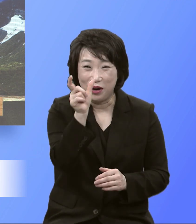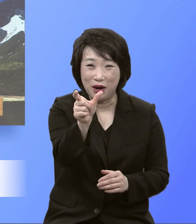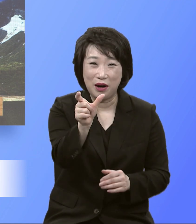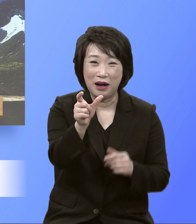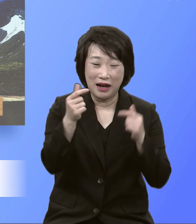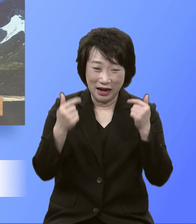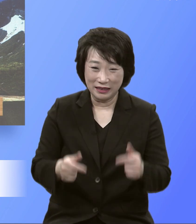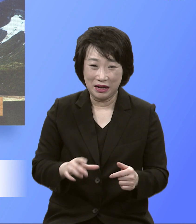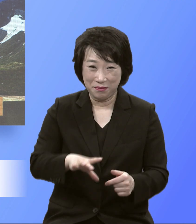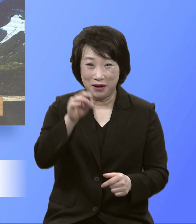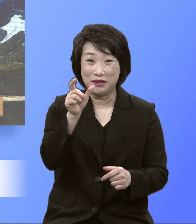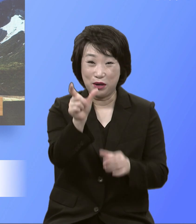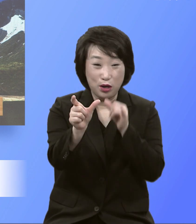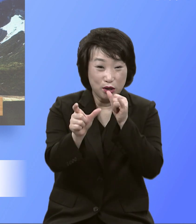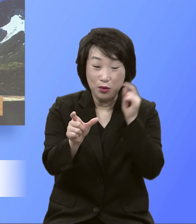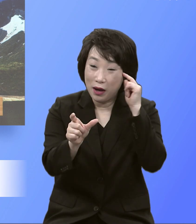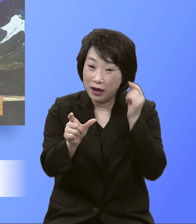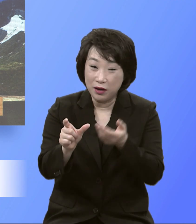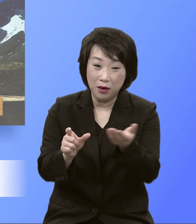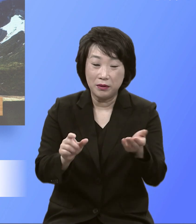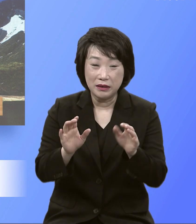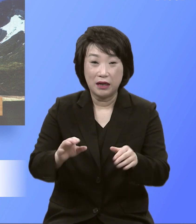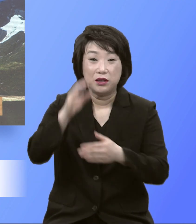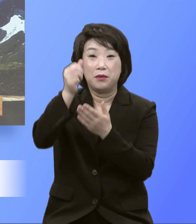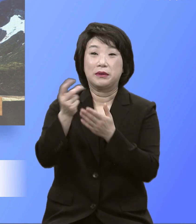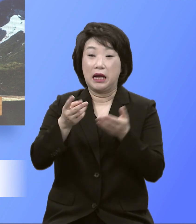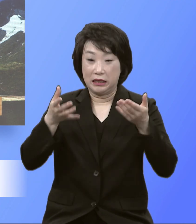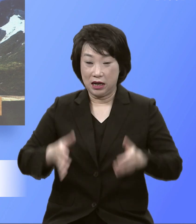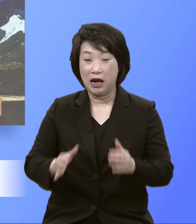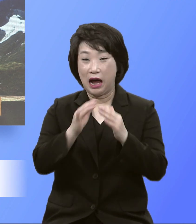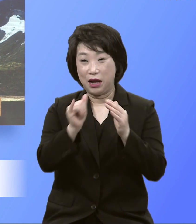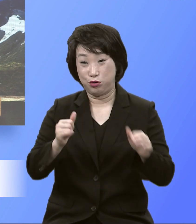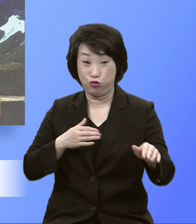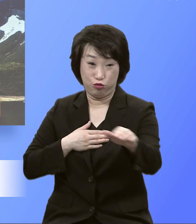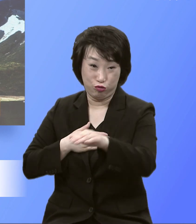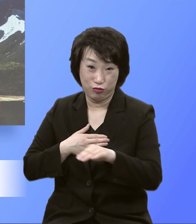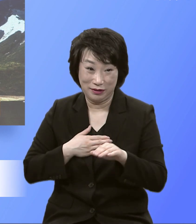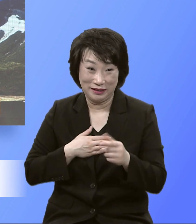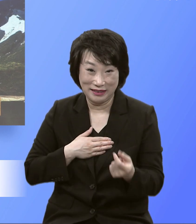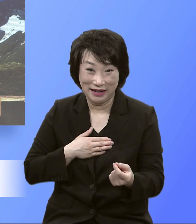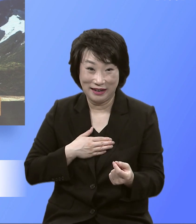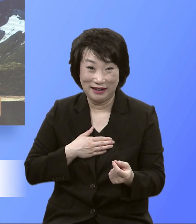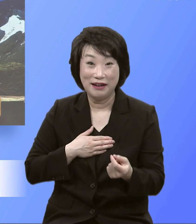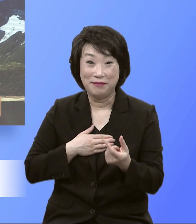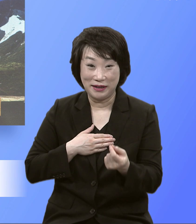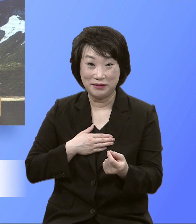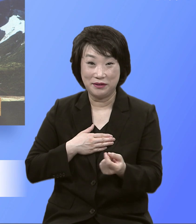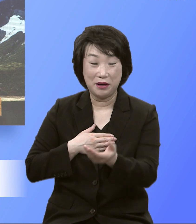않느냐 그 말이에요. 우리는 성령으로 거듭난 한 가족이라는 사실에 대해서